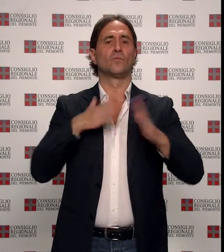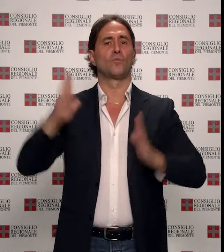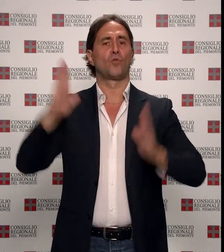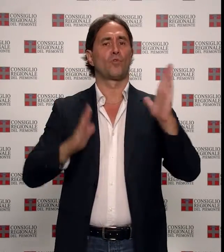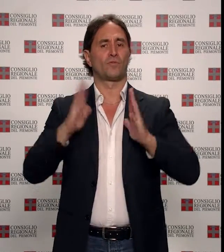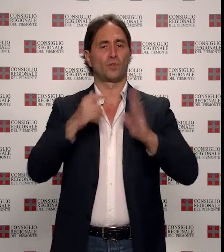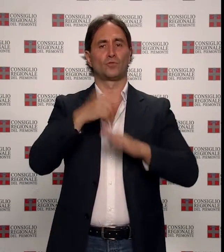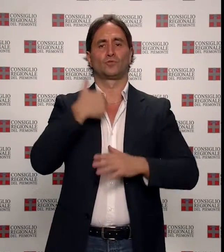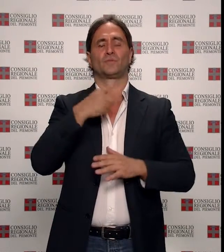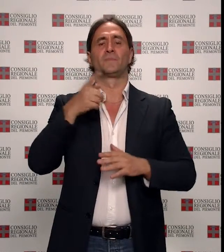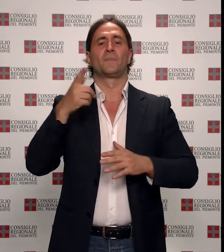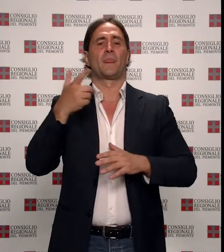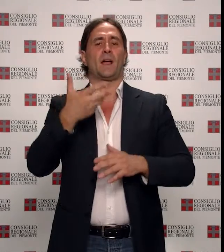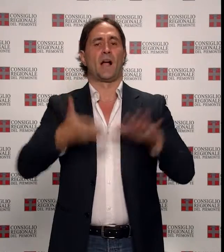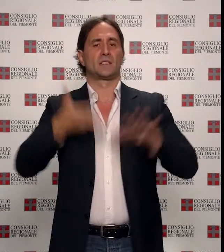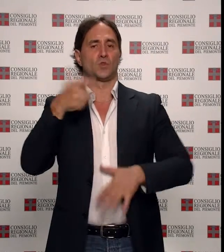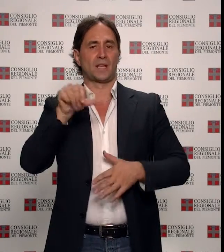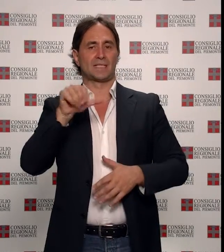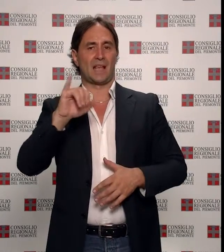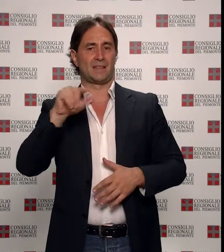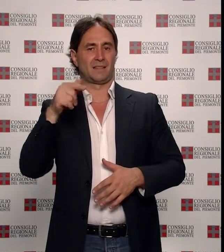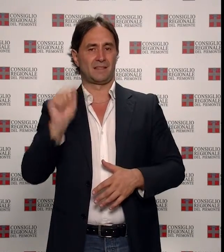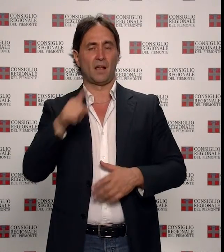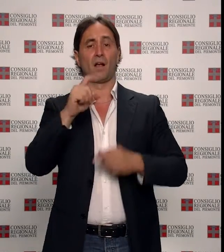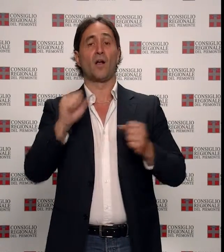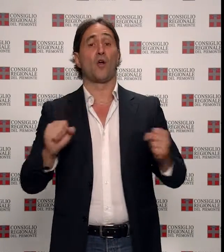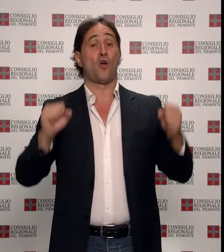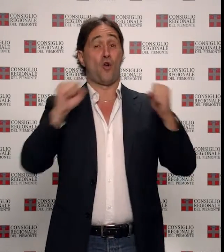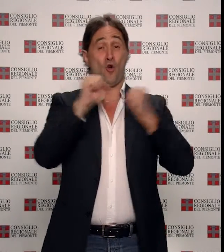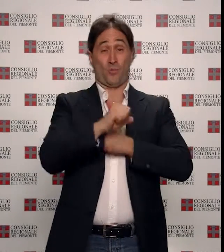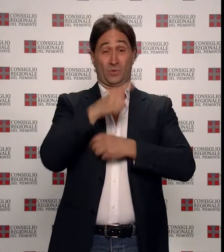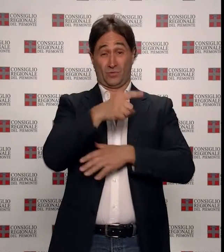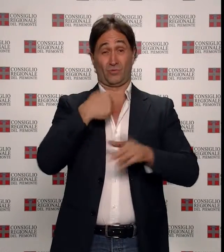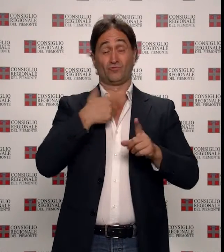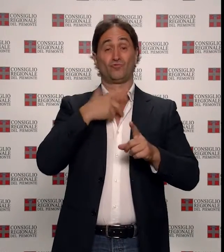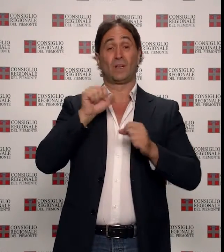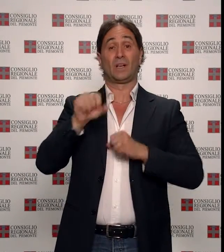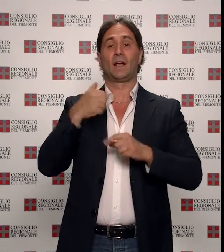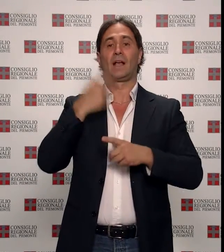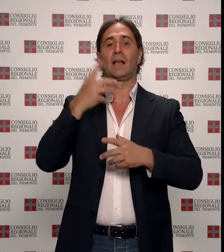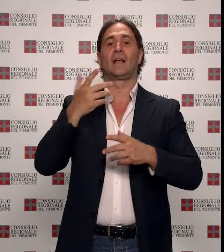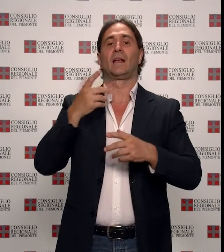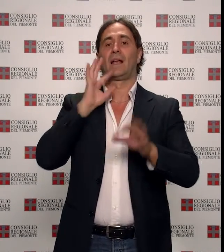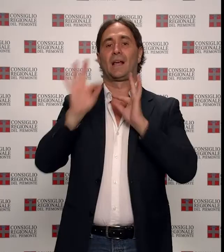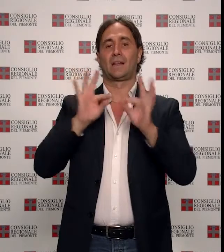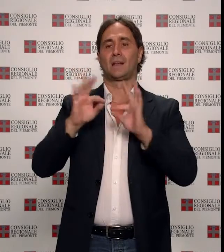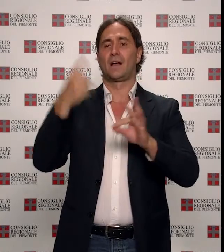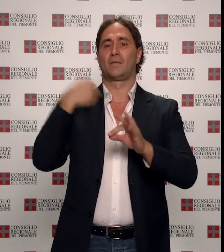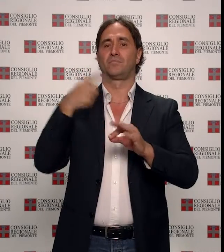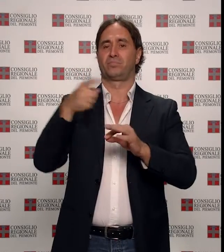dall'assessore Antonio Saitta. Critiche le opposizioni, che hanno richiesto più tempo per l'entrata in vigore e modifiche al testo. Sostegno,